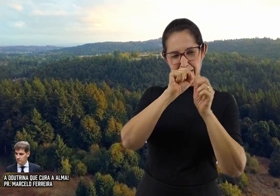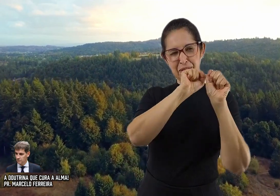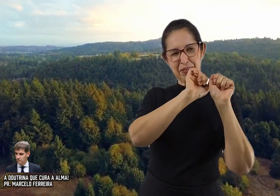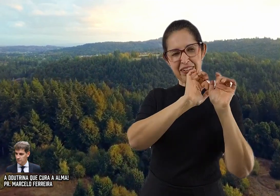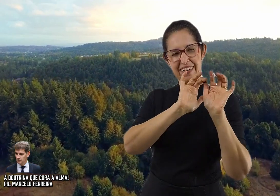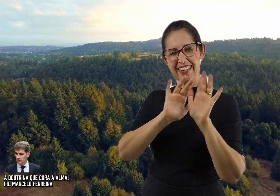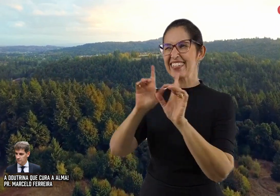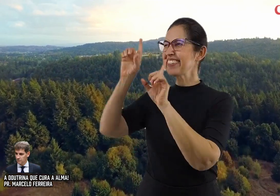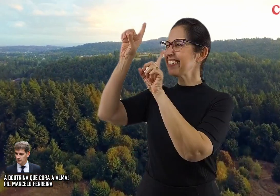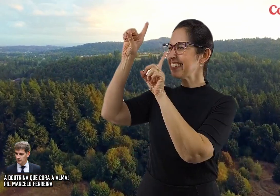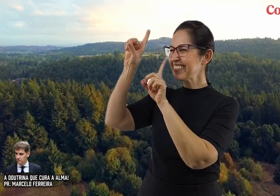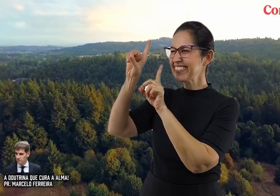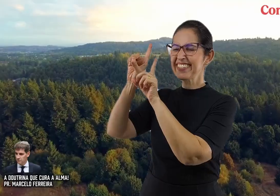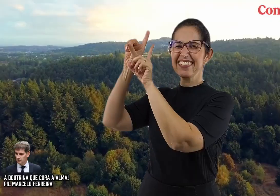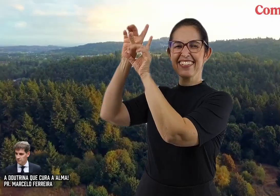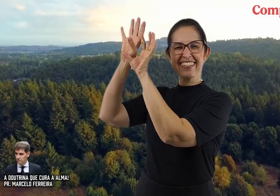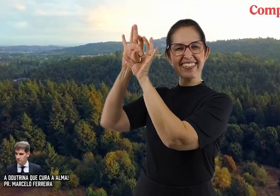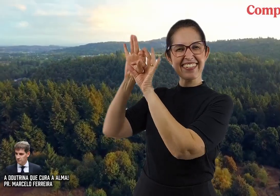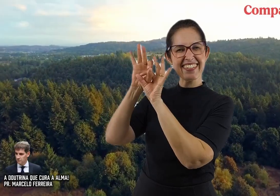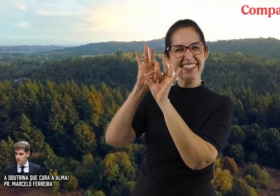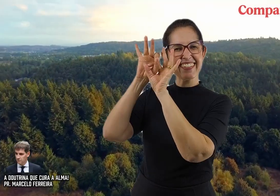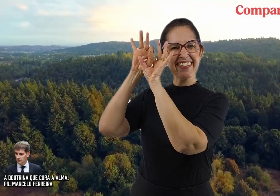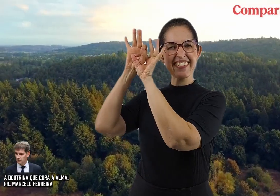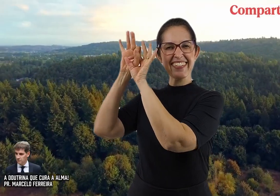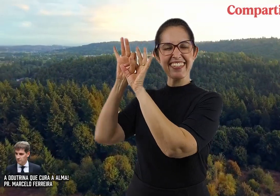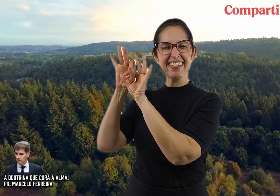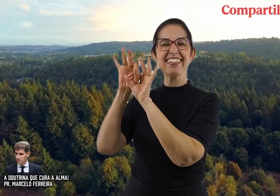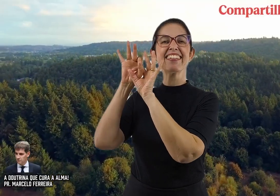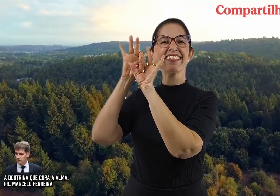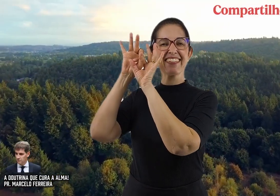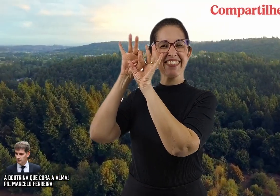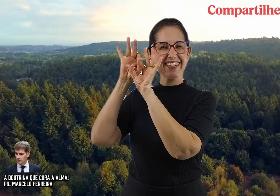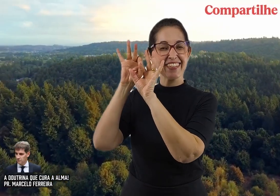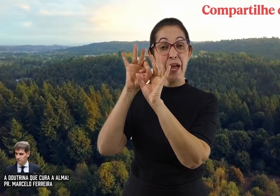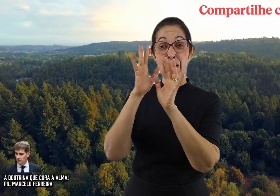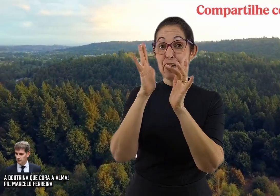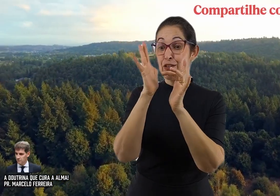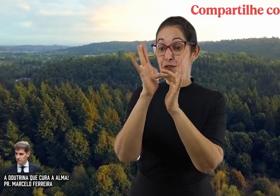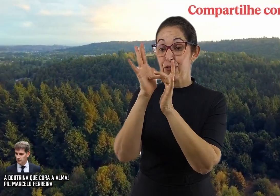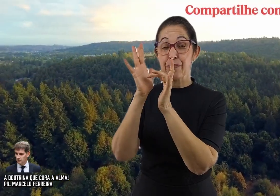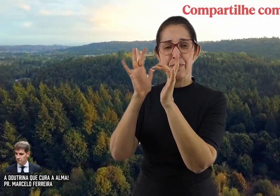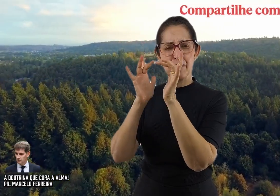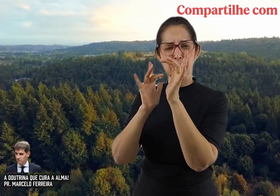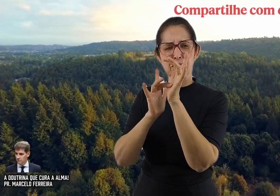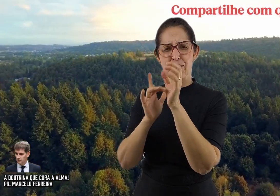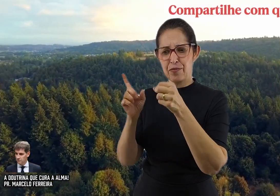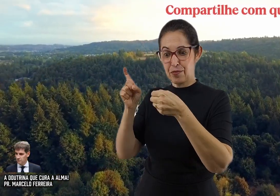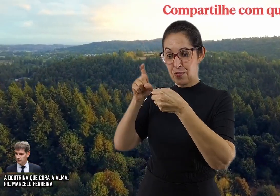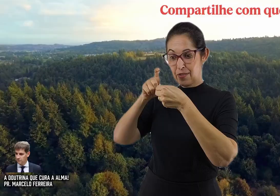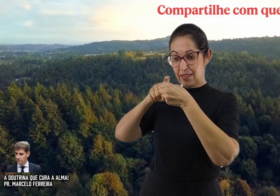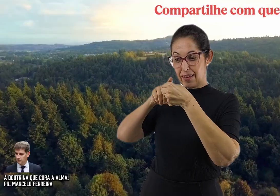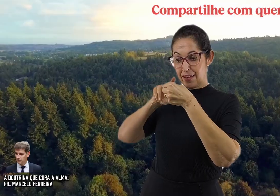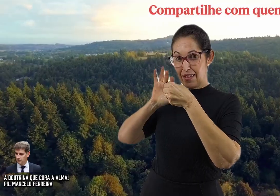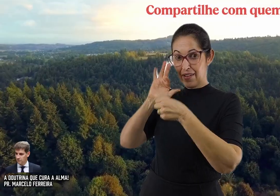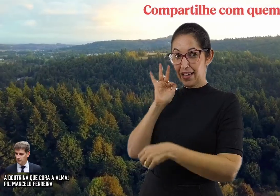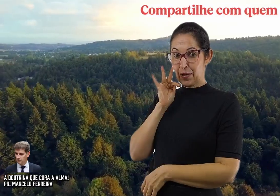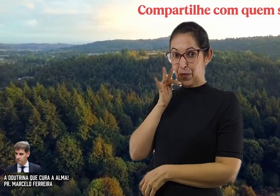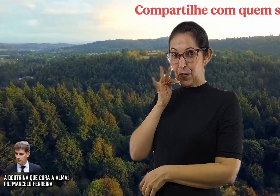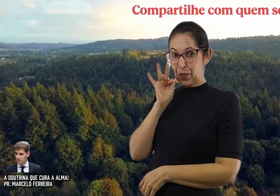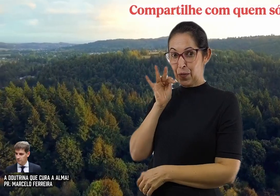subirem pra com Ele estar. Os homens, os varões. Em breve Jesus